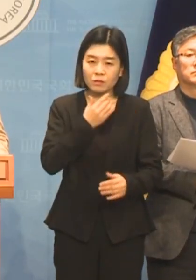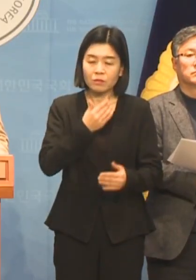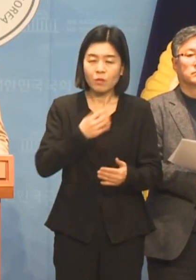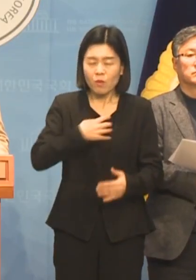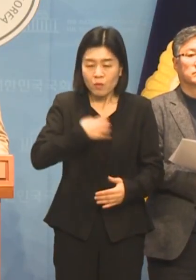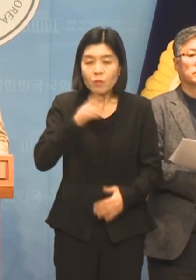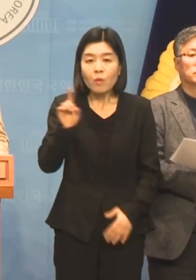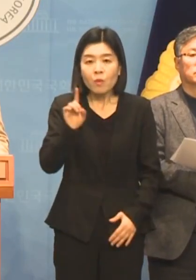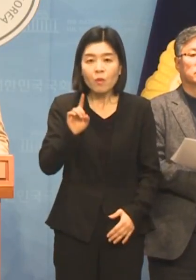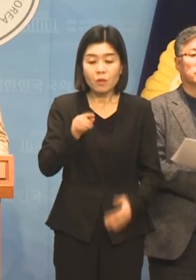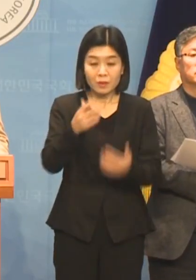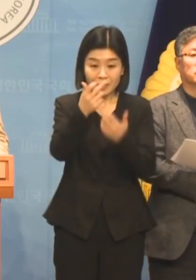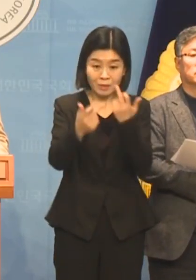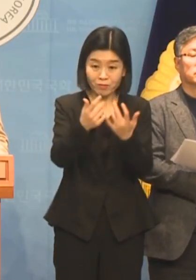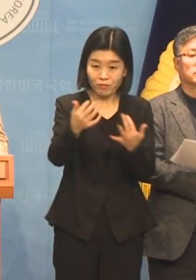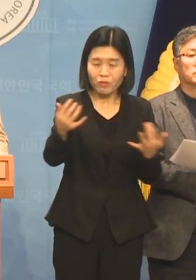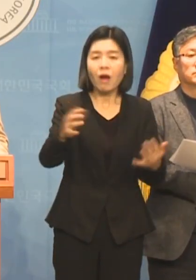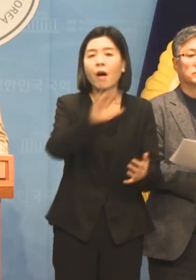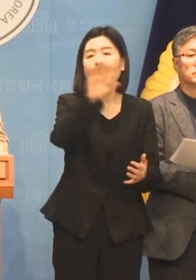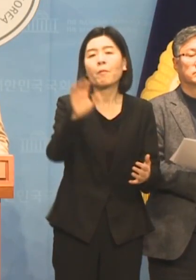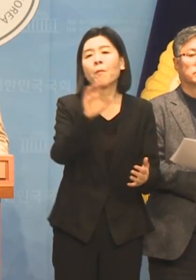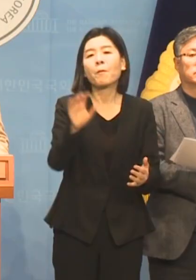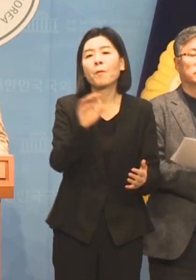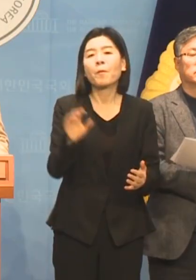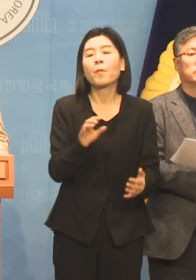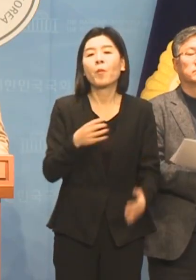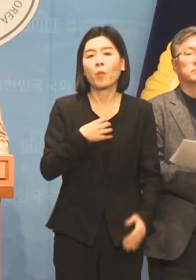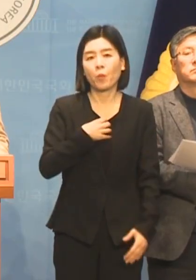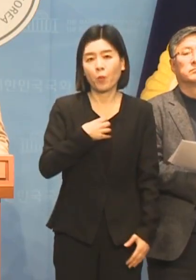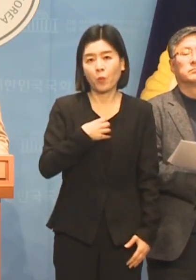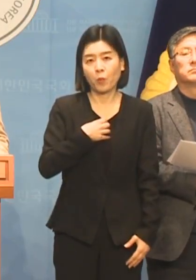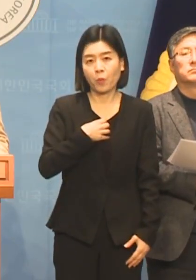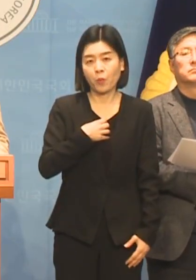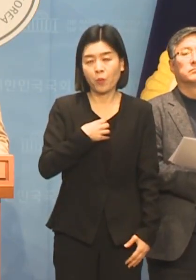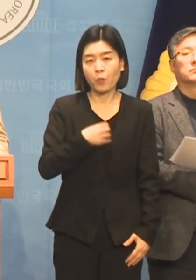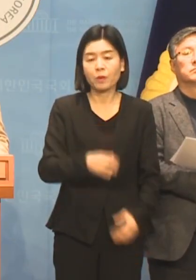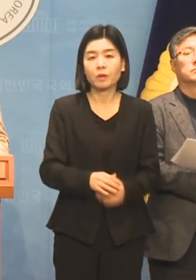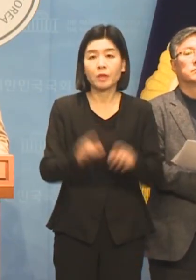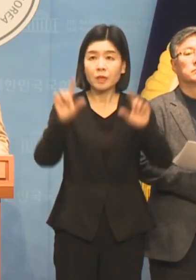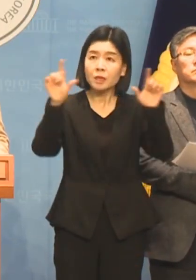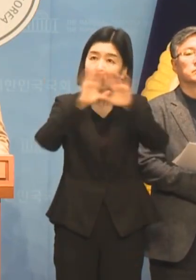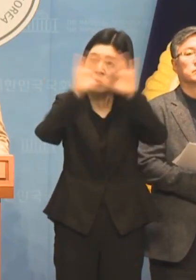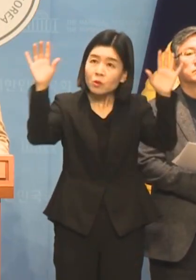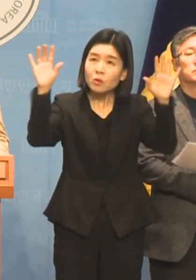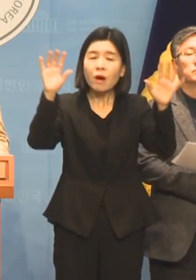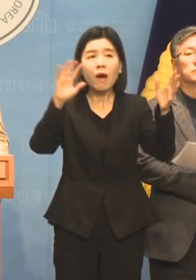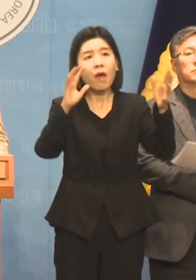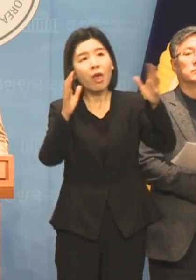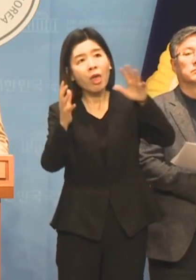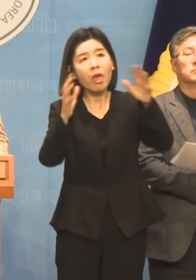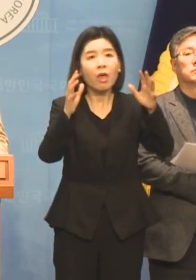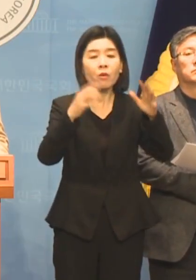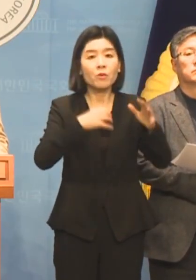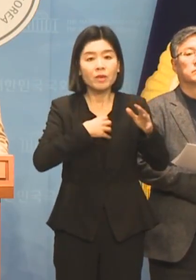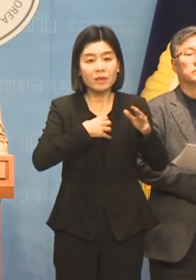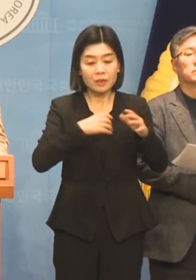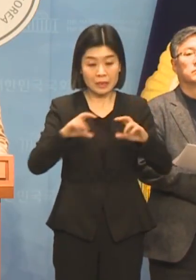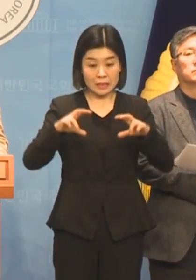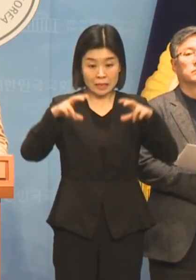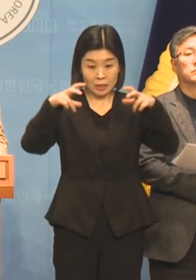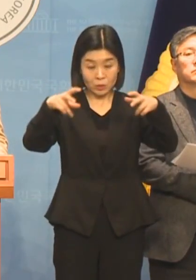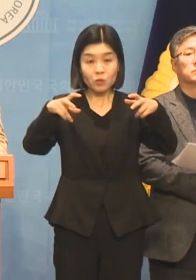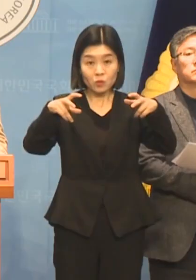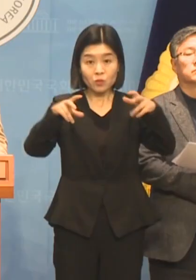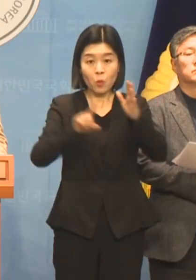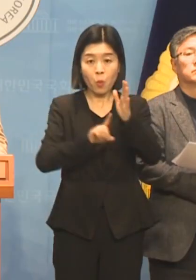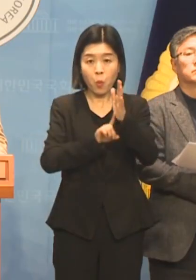산불이 반복될 가능성이 높다는 말입니다. 기후 위기가 온도가 지구 온도가 1,